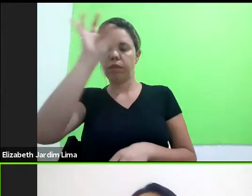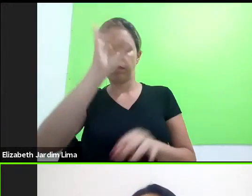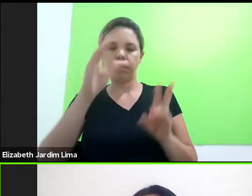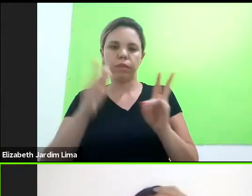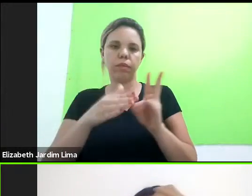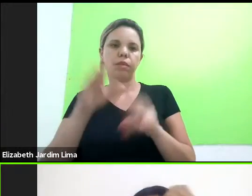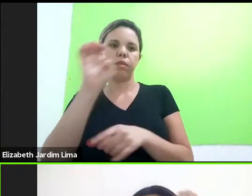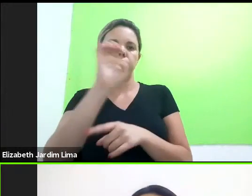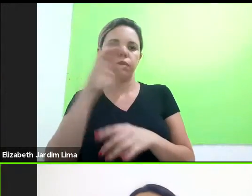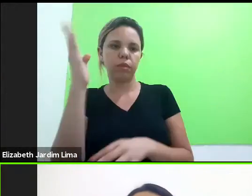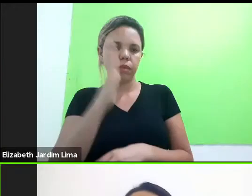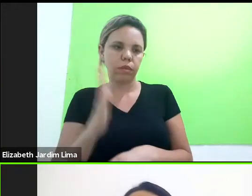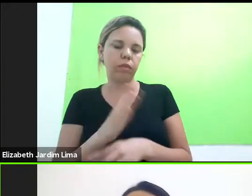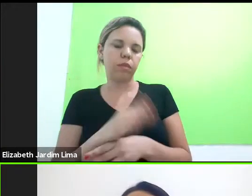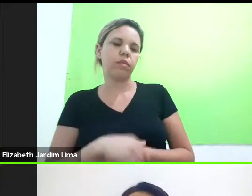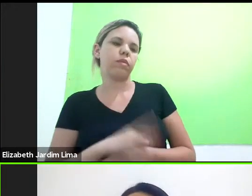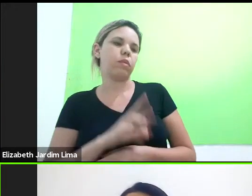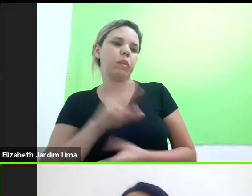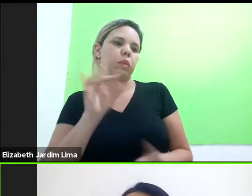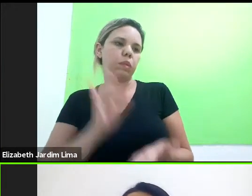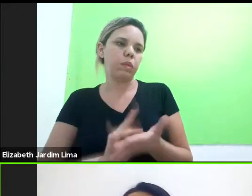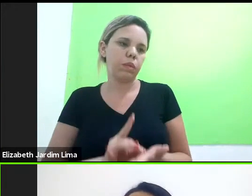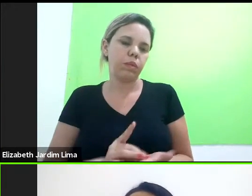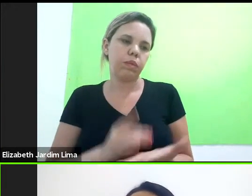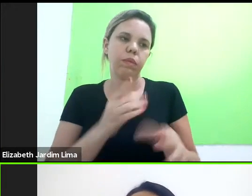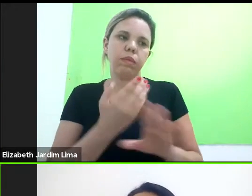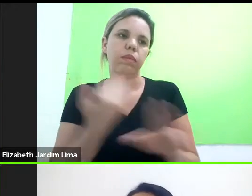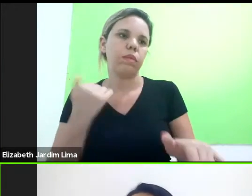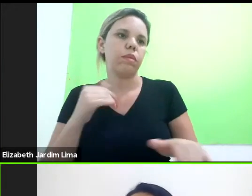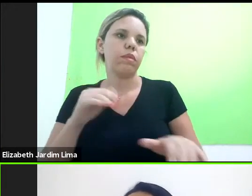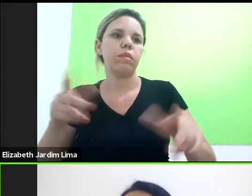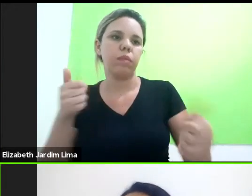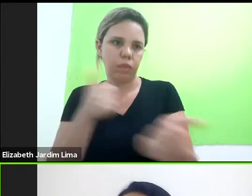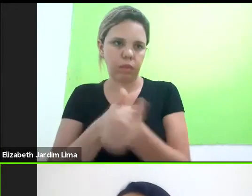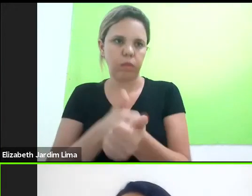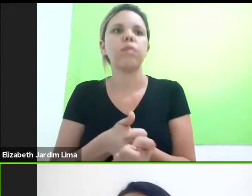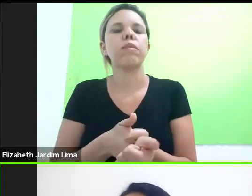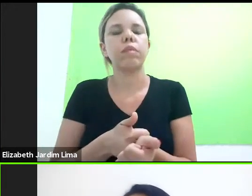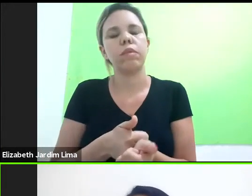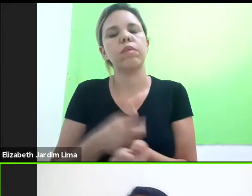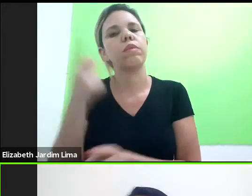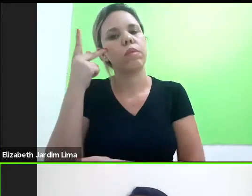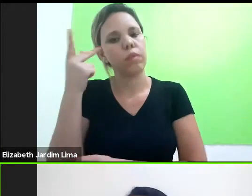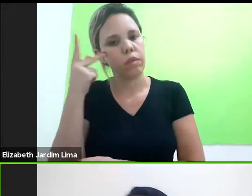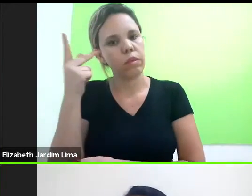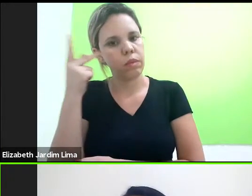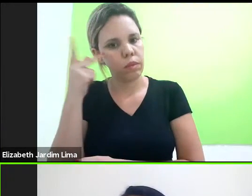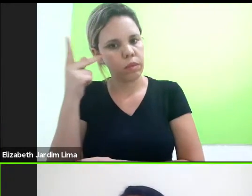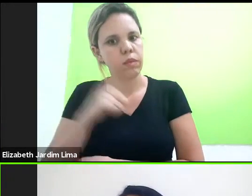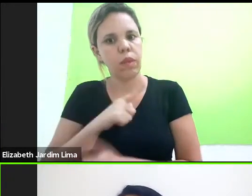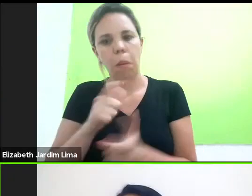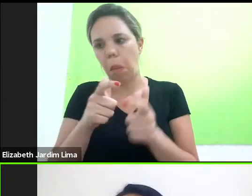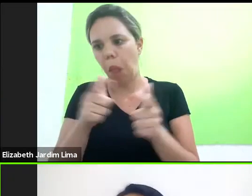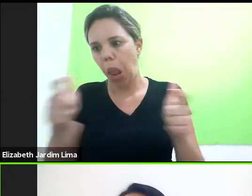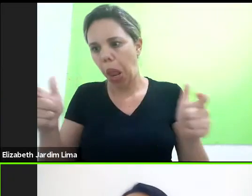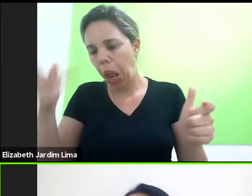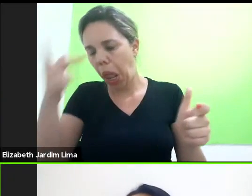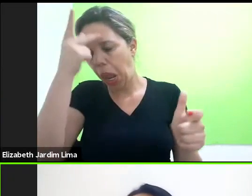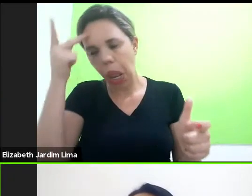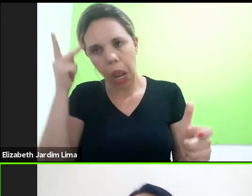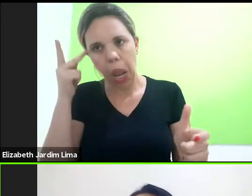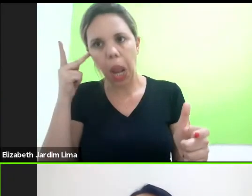Brasil. Então, não é uma realidade muito distante, é próxima. Em São Paulo mesmo, a gente tem uma população indígena, né,